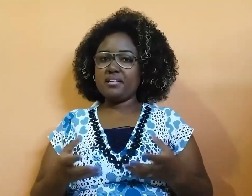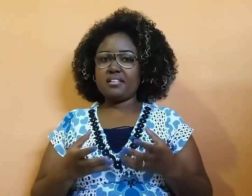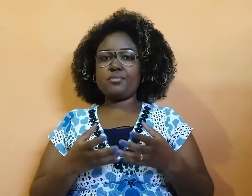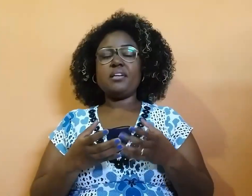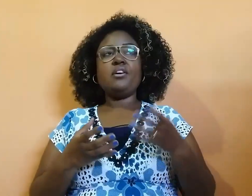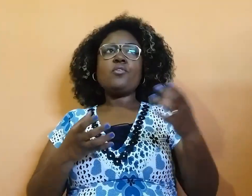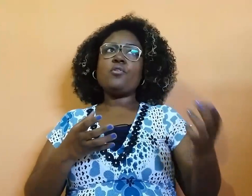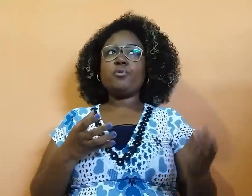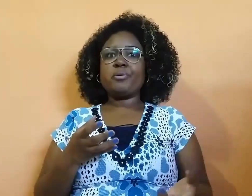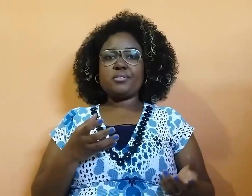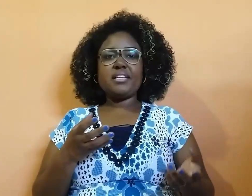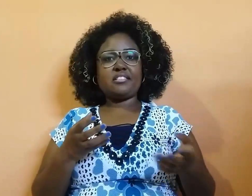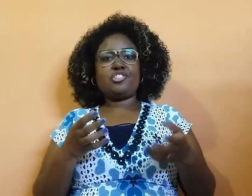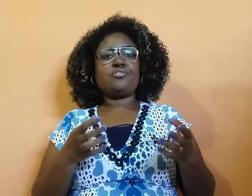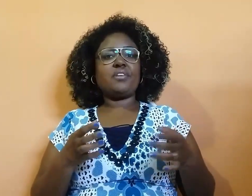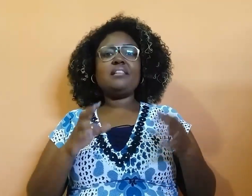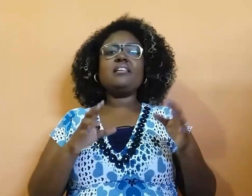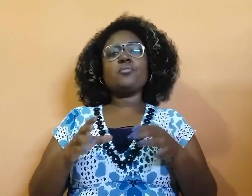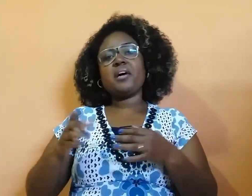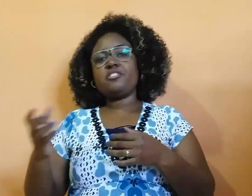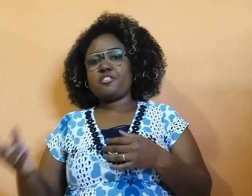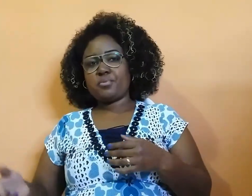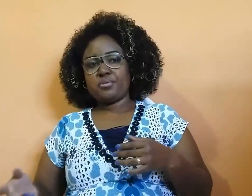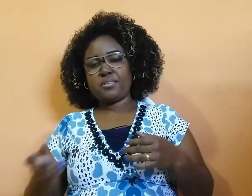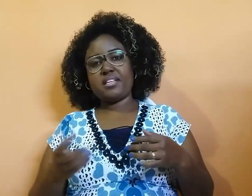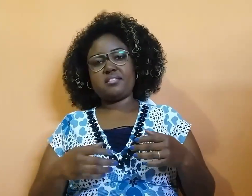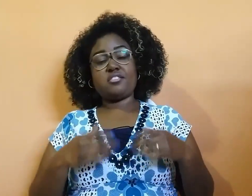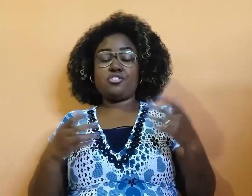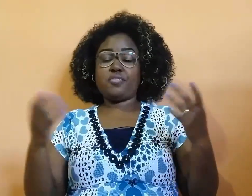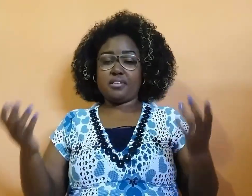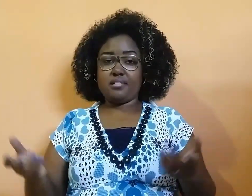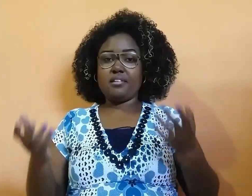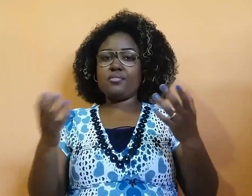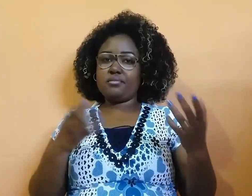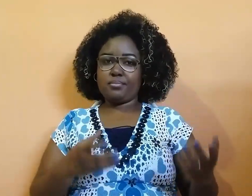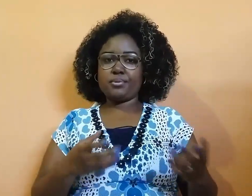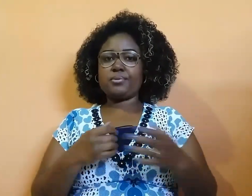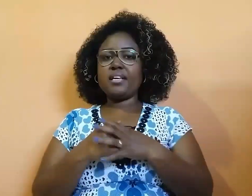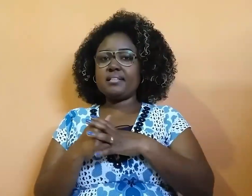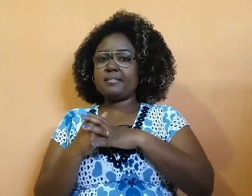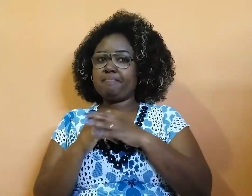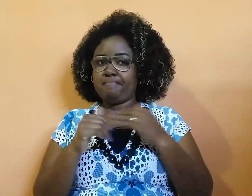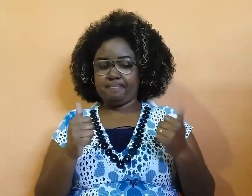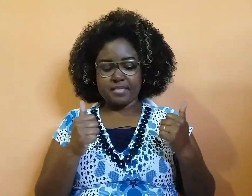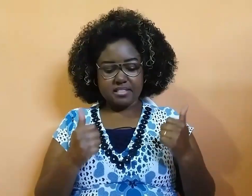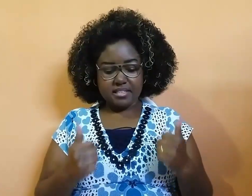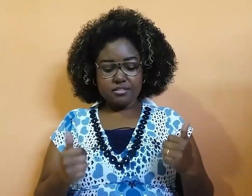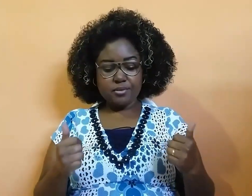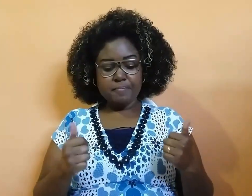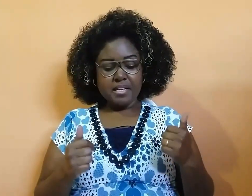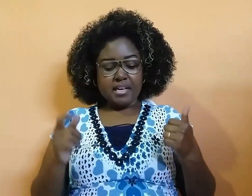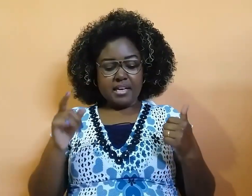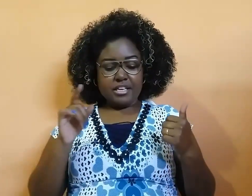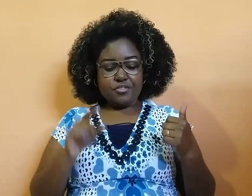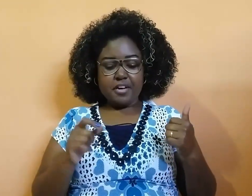língua como portugueses não fala linguagem português a gente fala a língua portuguesa tá certo e o